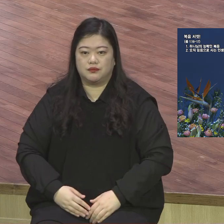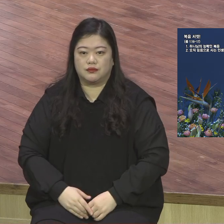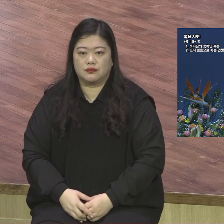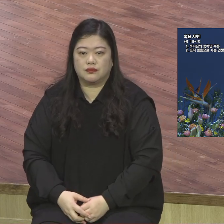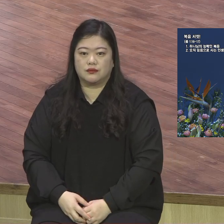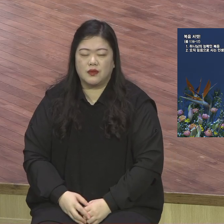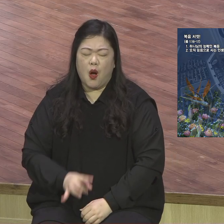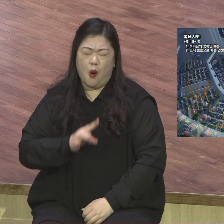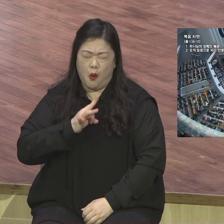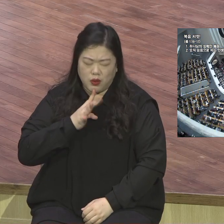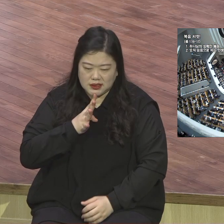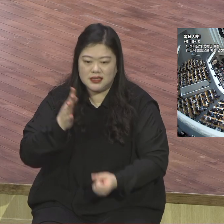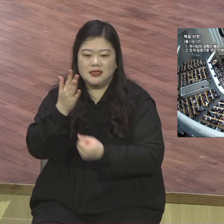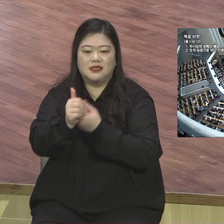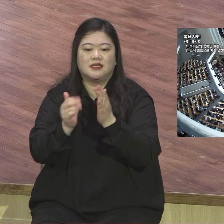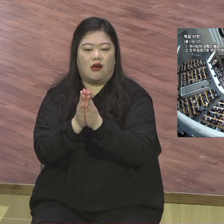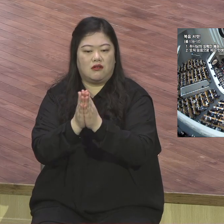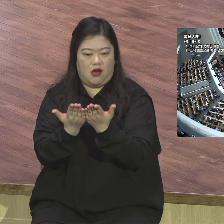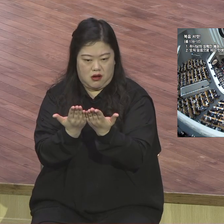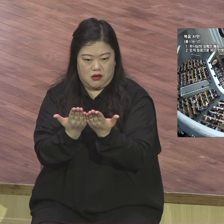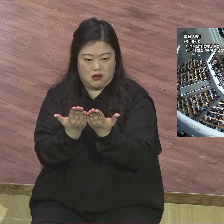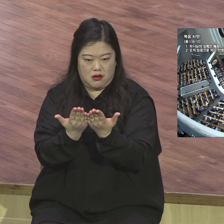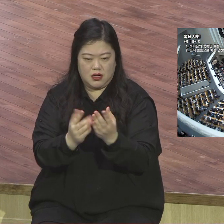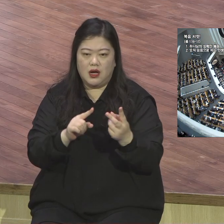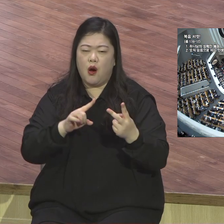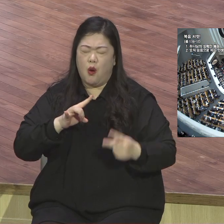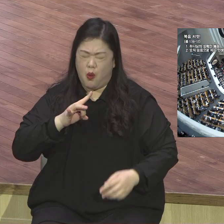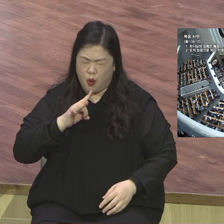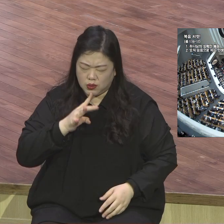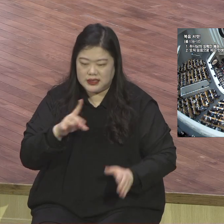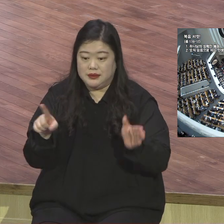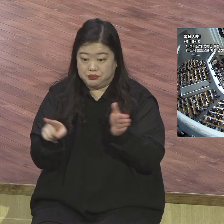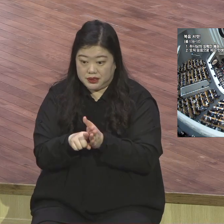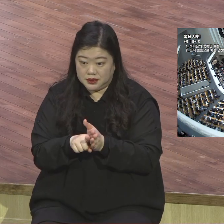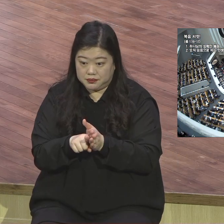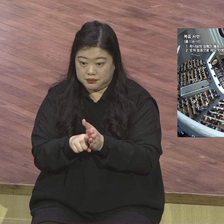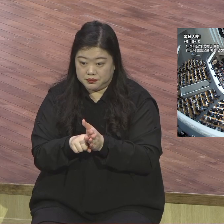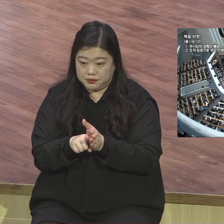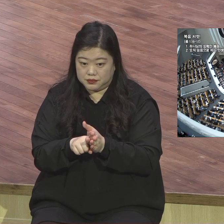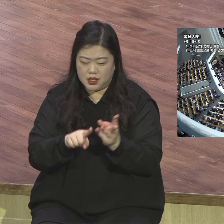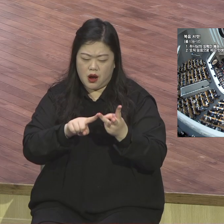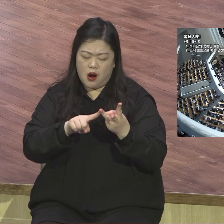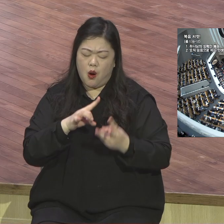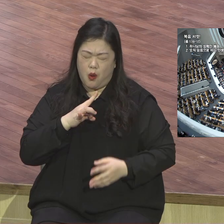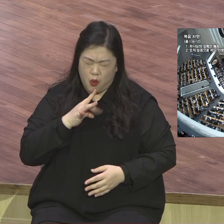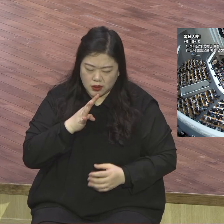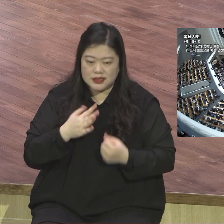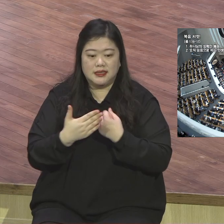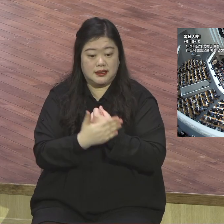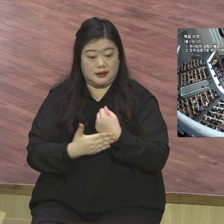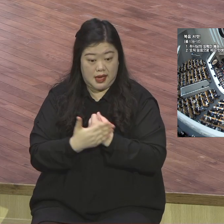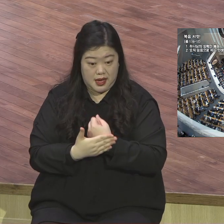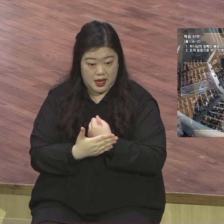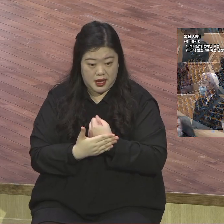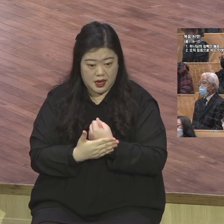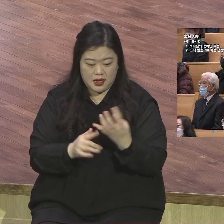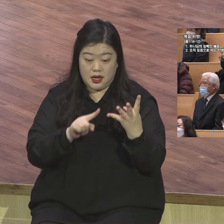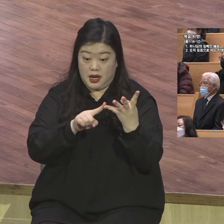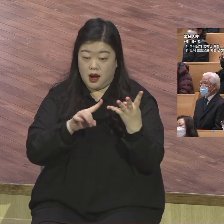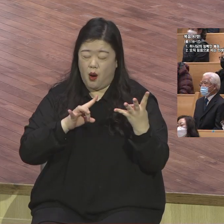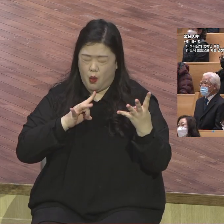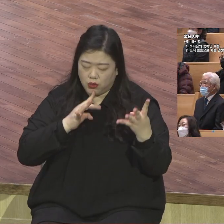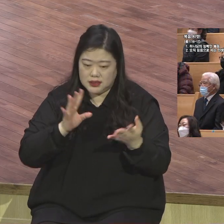오직 성경, 오직 믿음, 오직 은혜, 오직